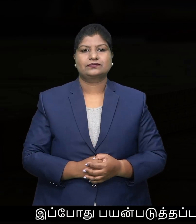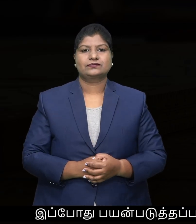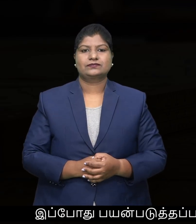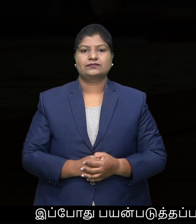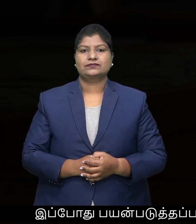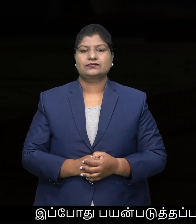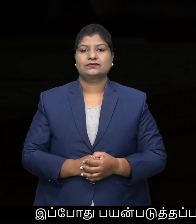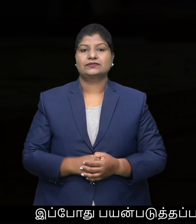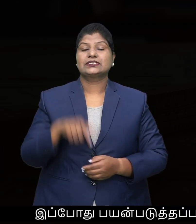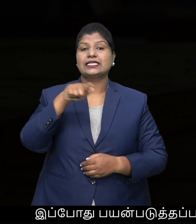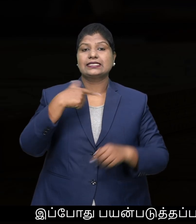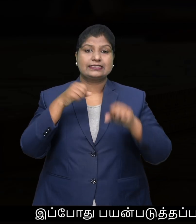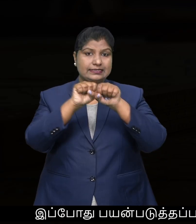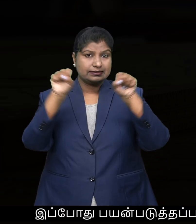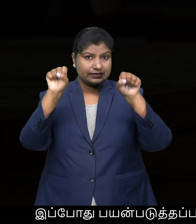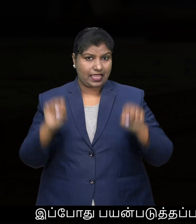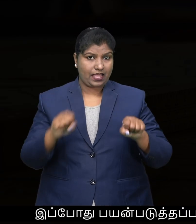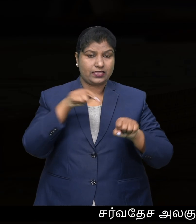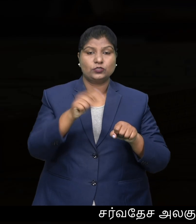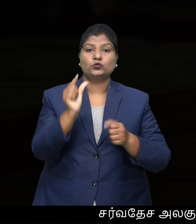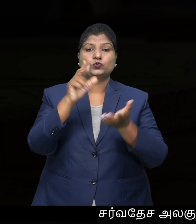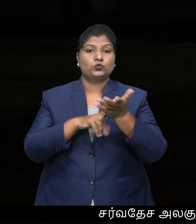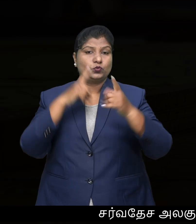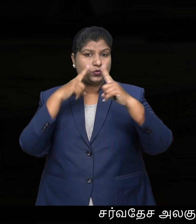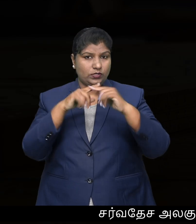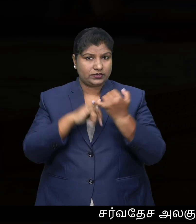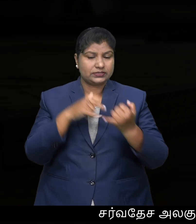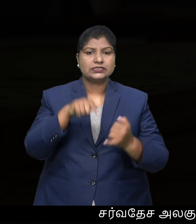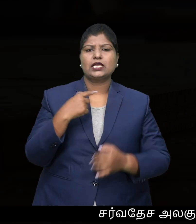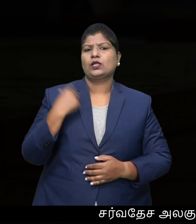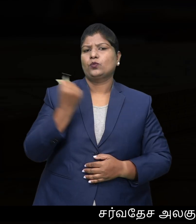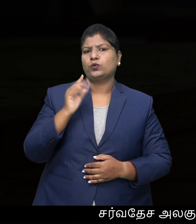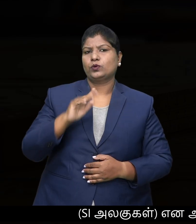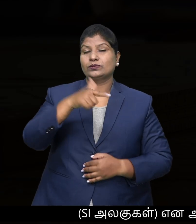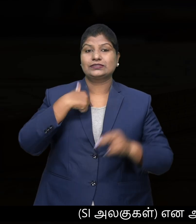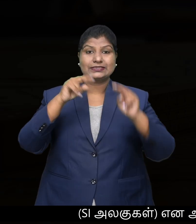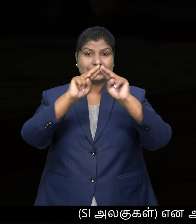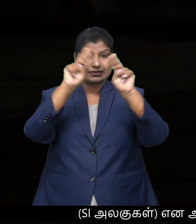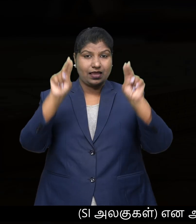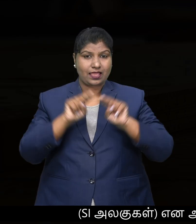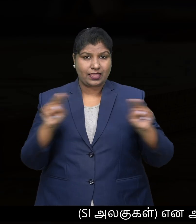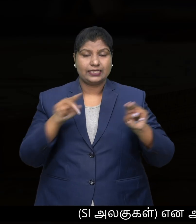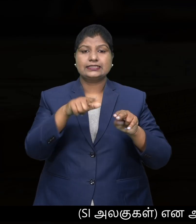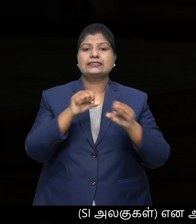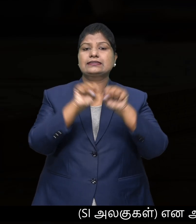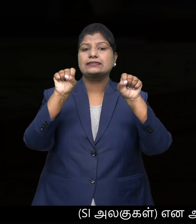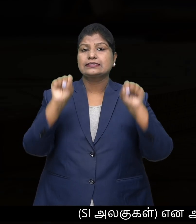இப்போது பயன்படுத்தப்படும் அலகுகளின் அமைப்பு சர்வதேச அலகுகளின் அமைப்பு, அதாவது ஆங்கிலத்தில்